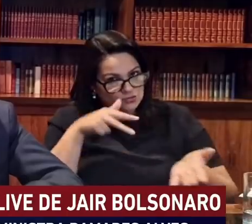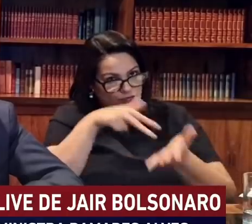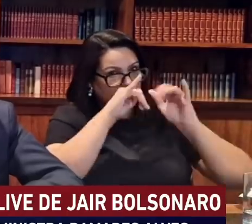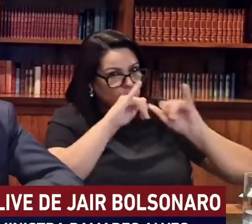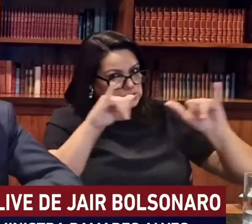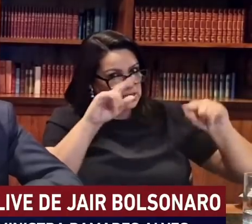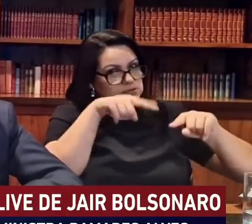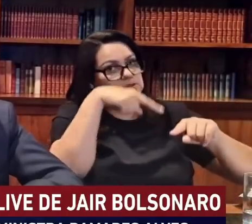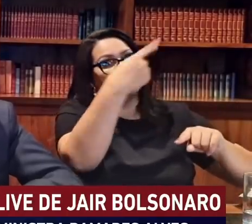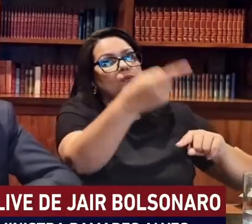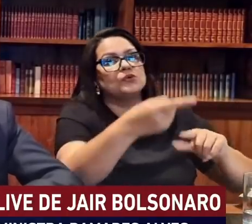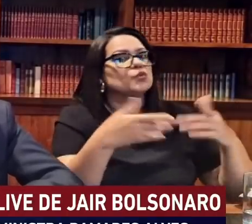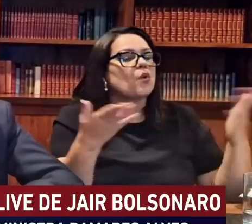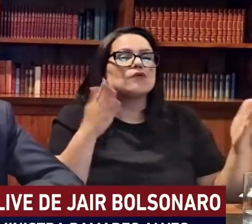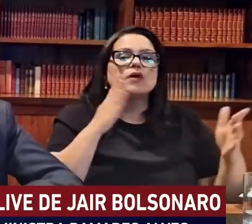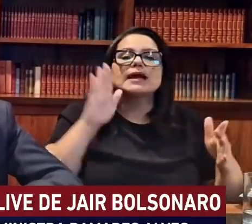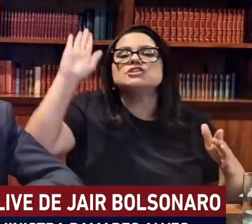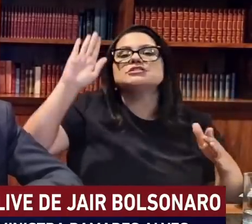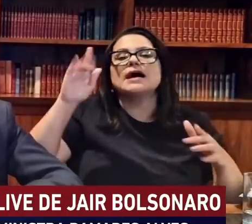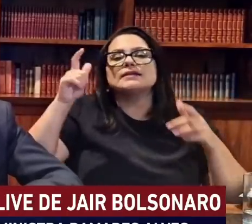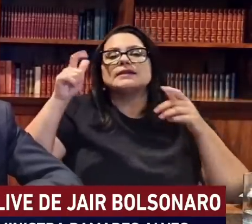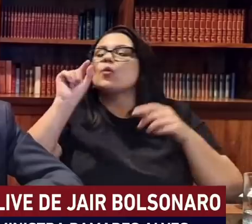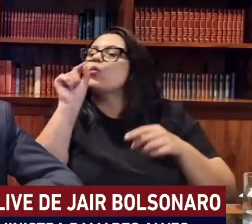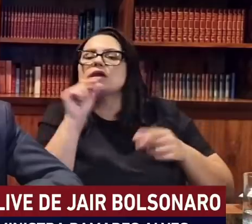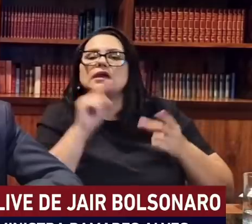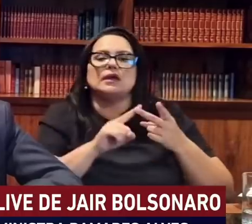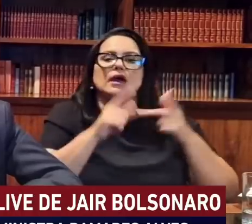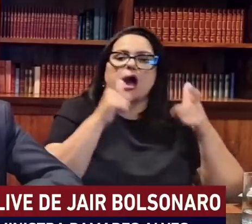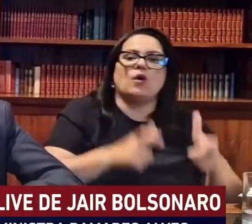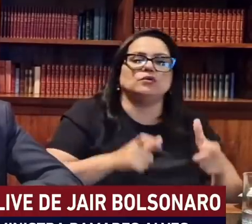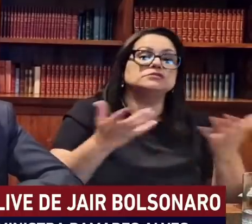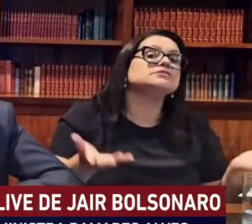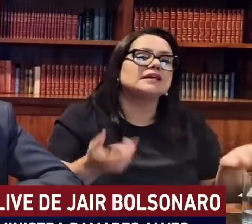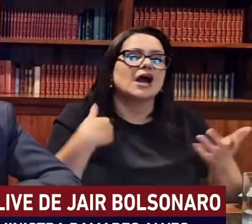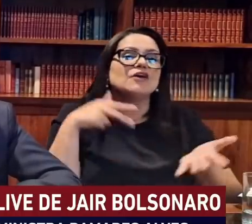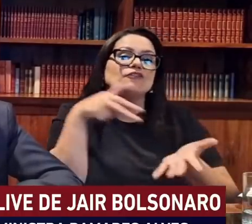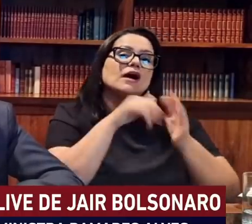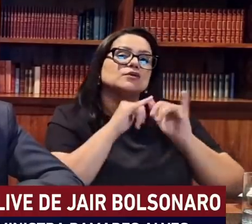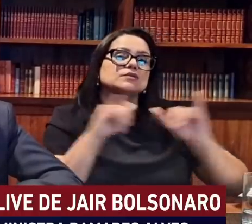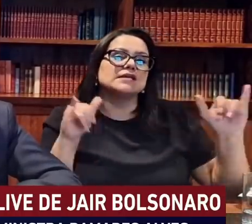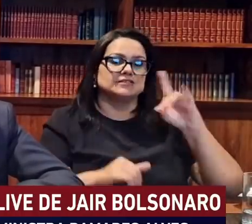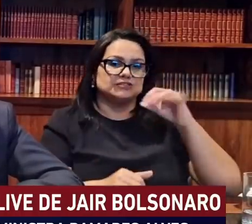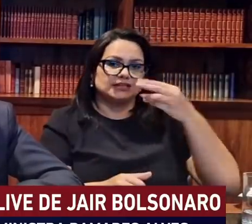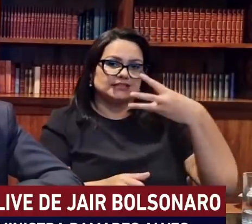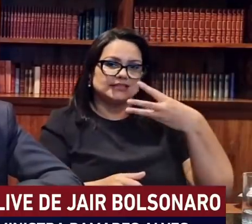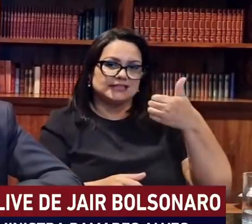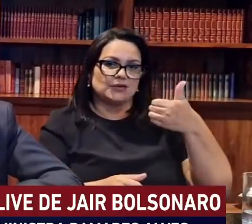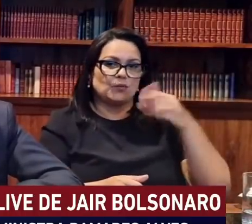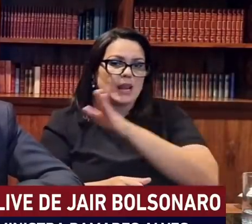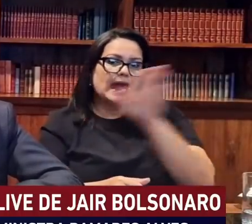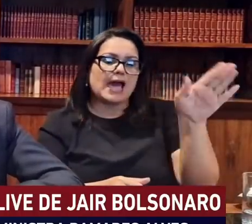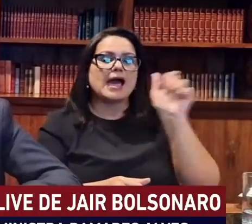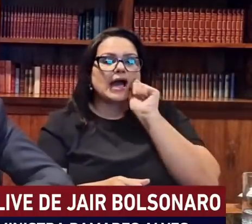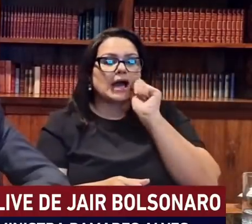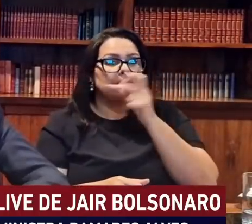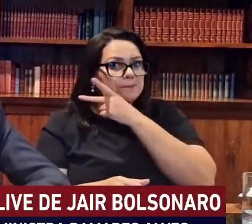depois a que serei candidata e aonde. E eu vou anunciar isso, sabe aonde, presidente? Dia 31, lá no Amapá.